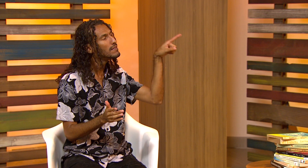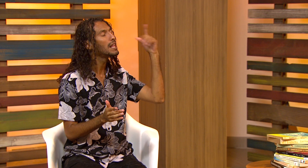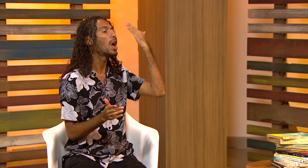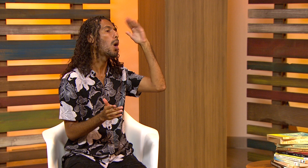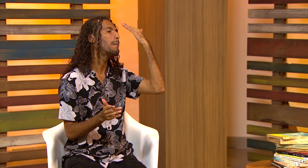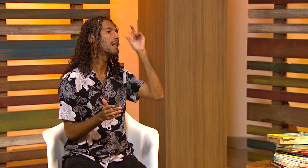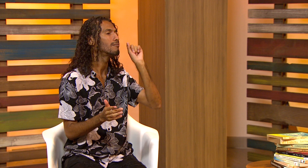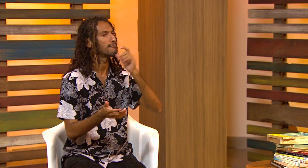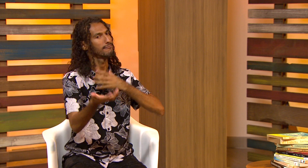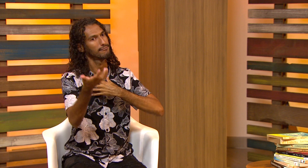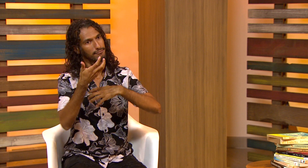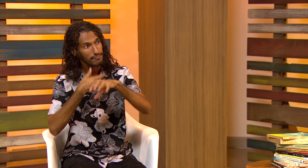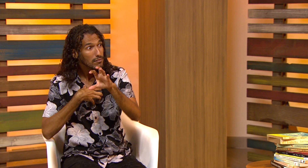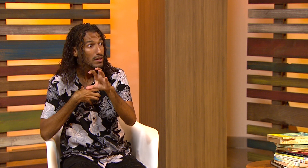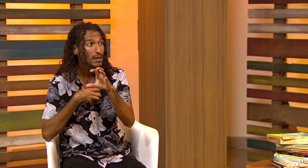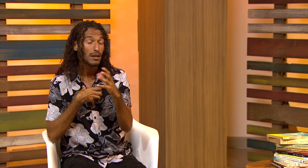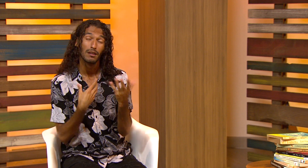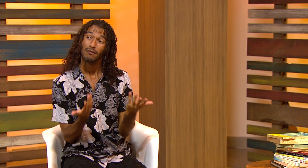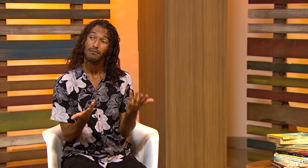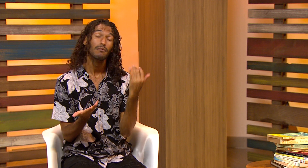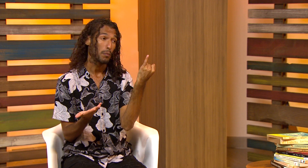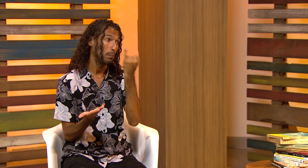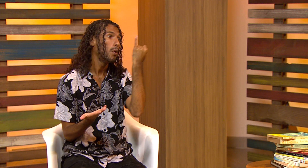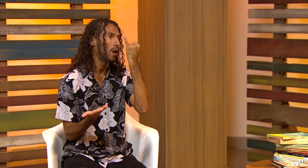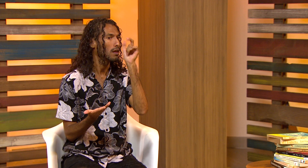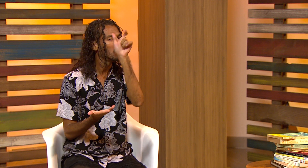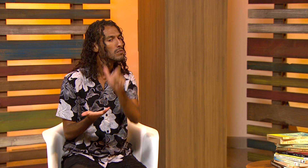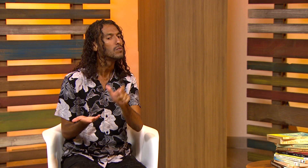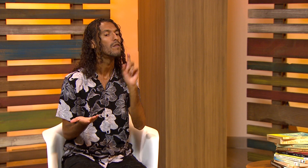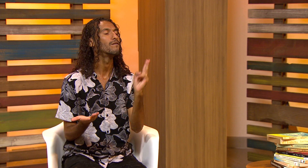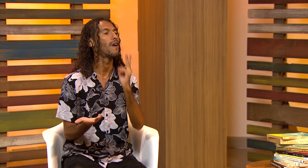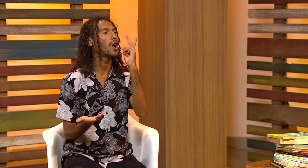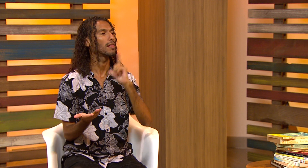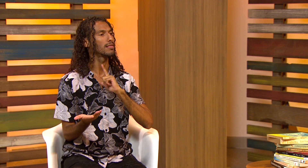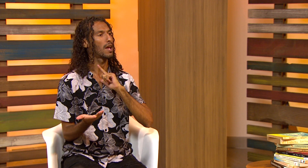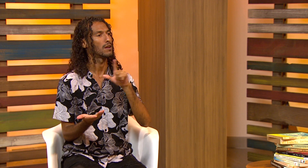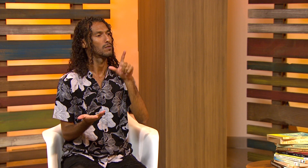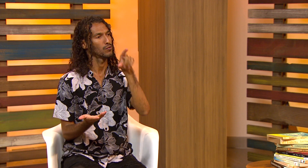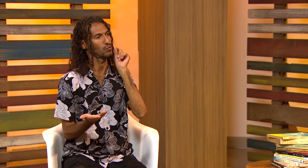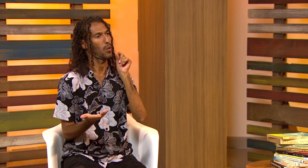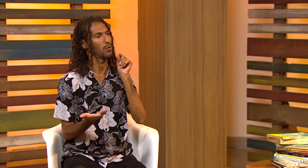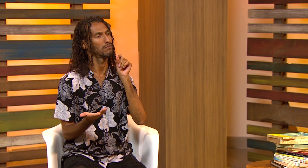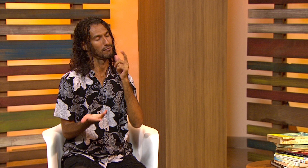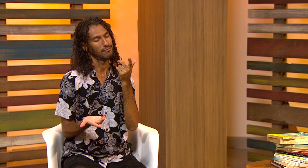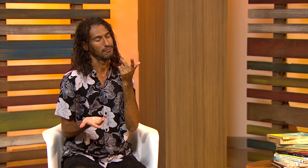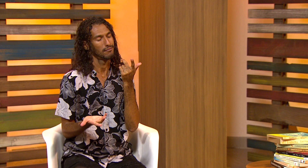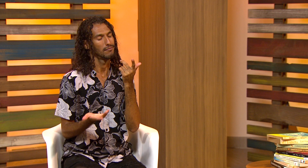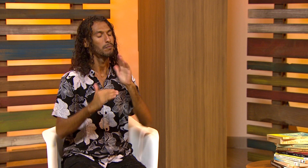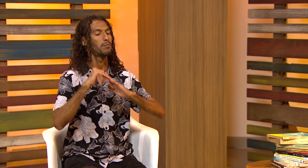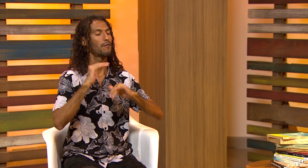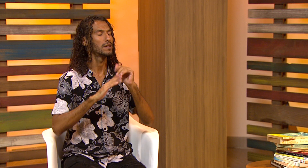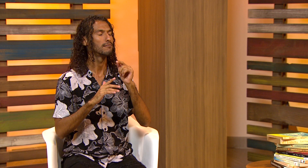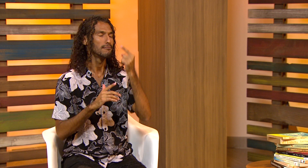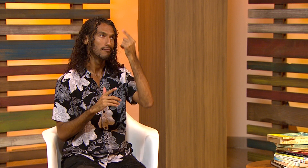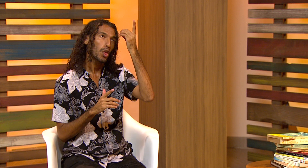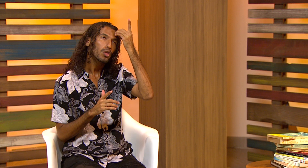se valorizar e ser valorizado. A nossa escolha profissional, ela é importante. A